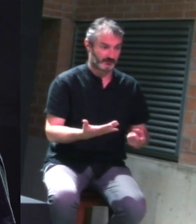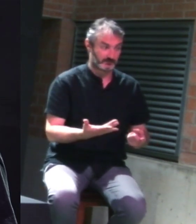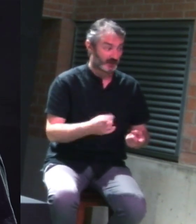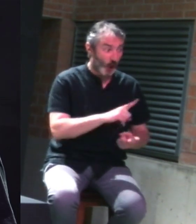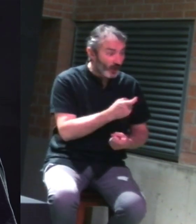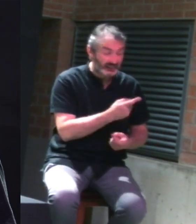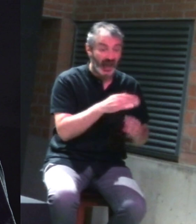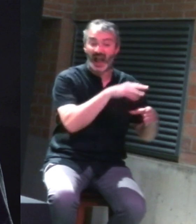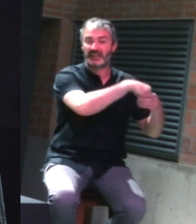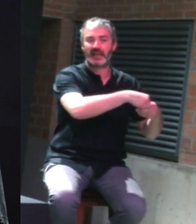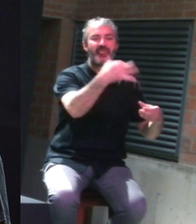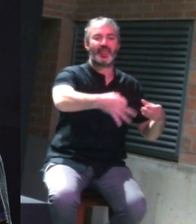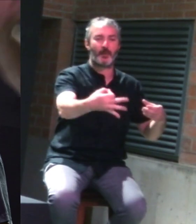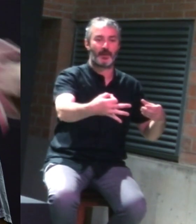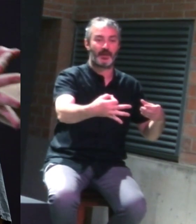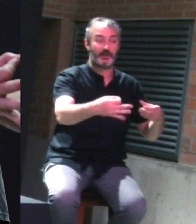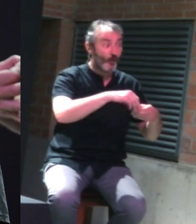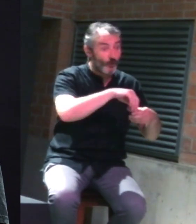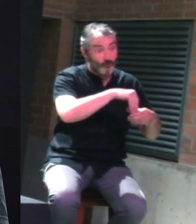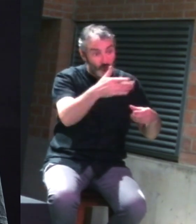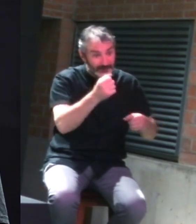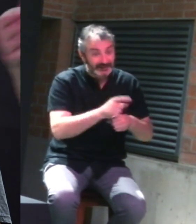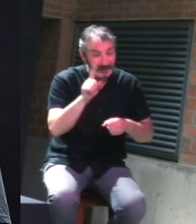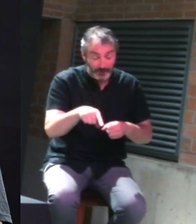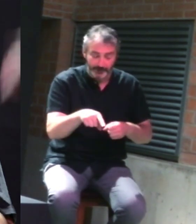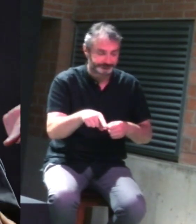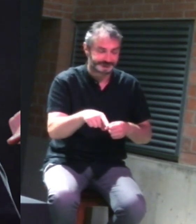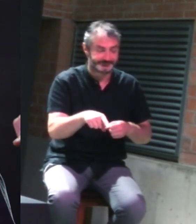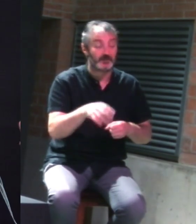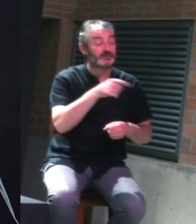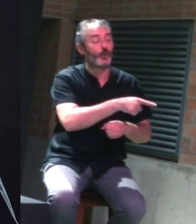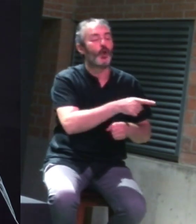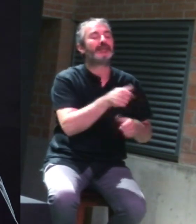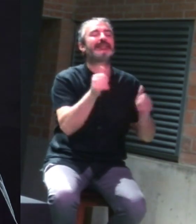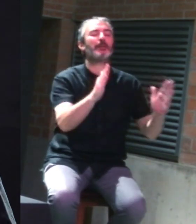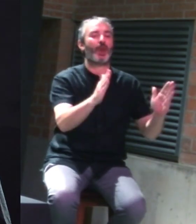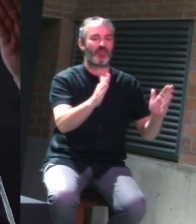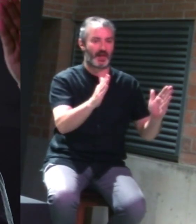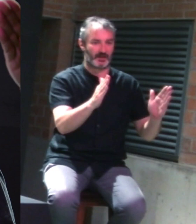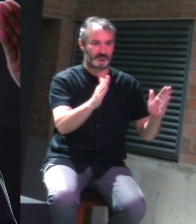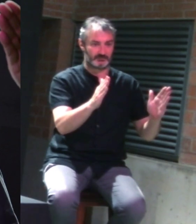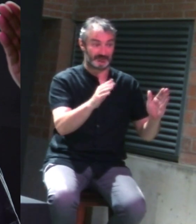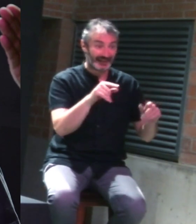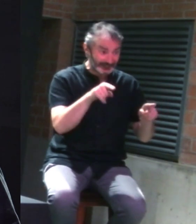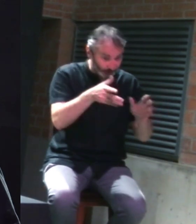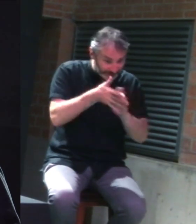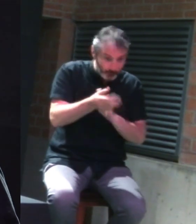del ámbito doméstico, pero se consideraba también que era algo provisional. Y esto es muy